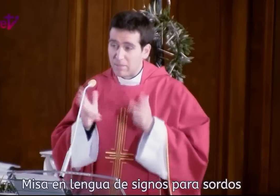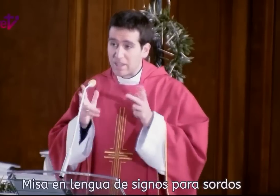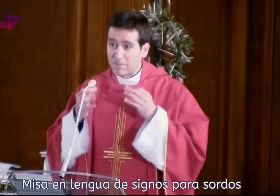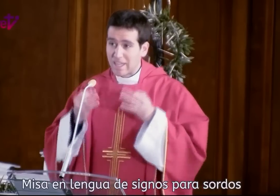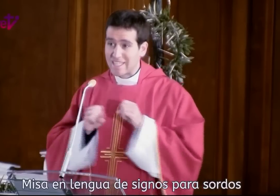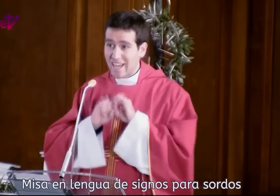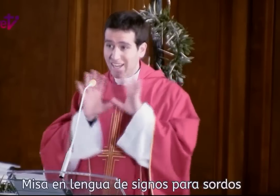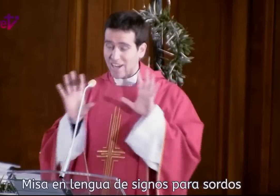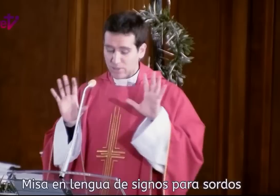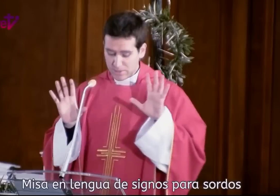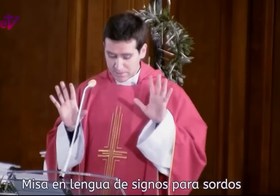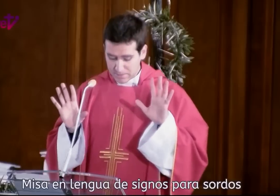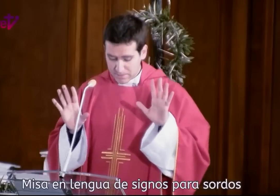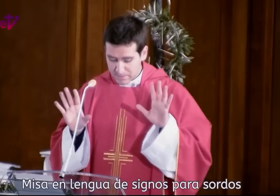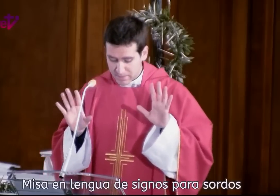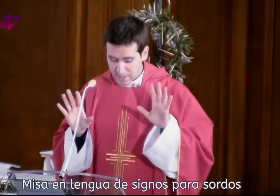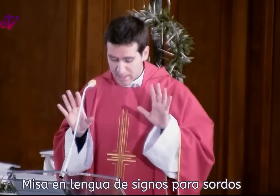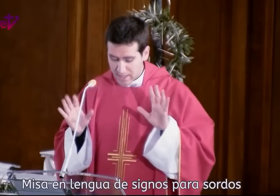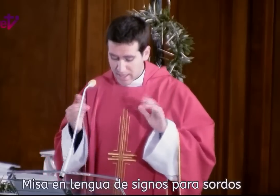Y permitidme que sea claro.